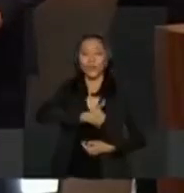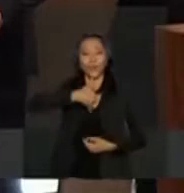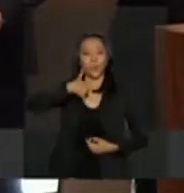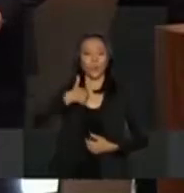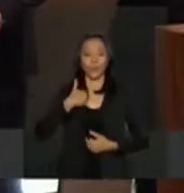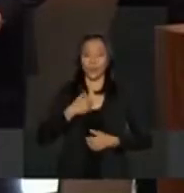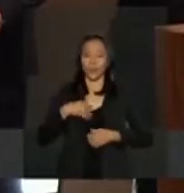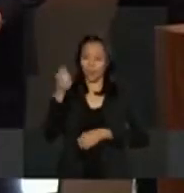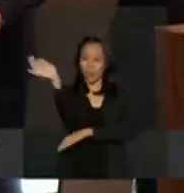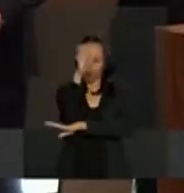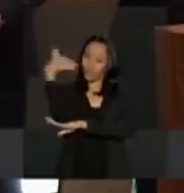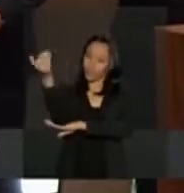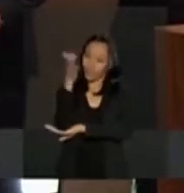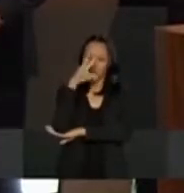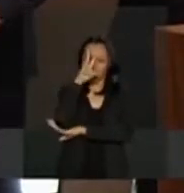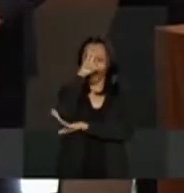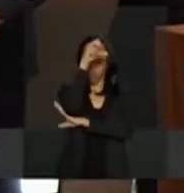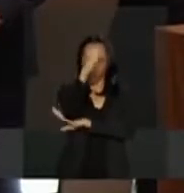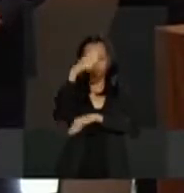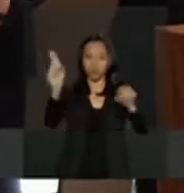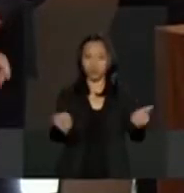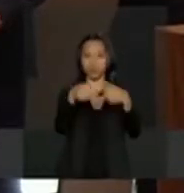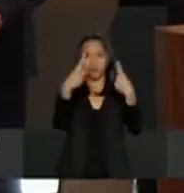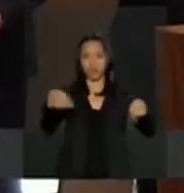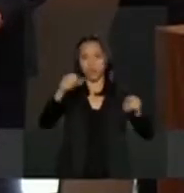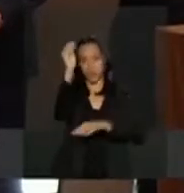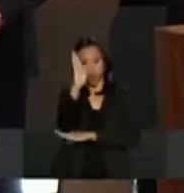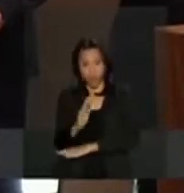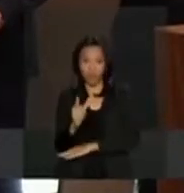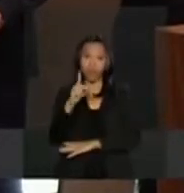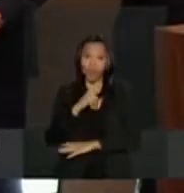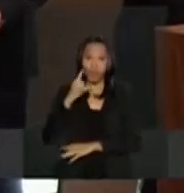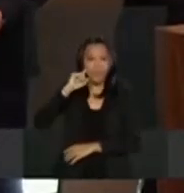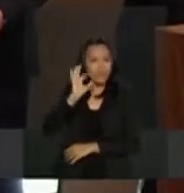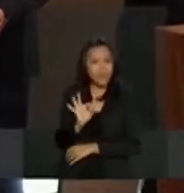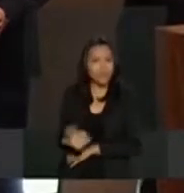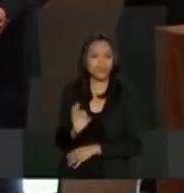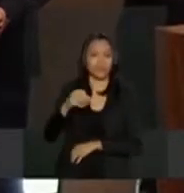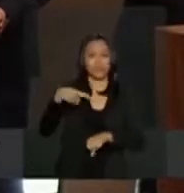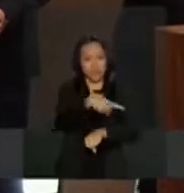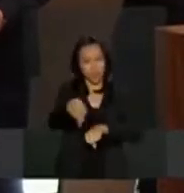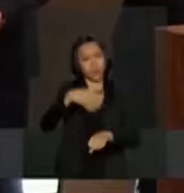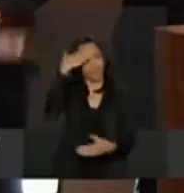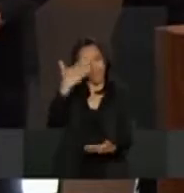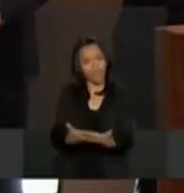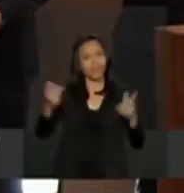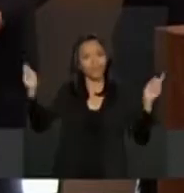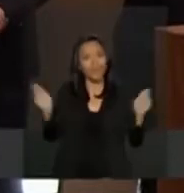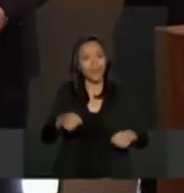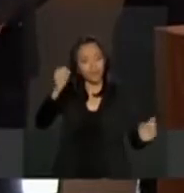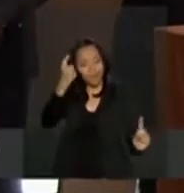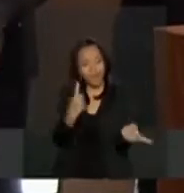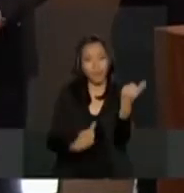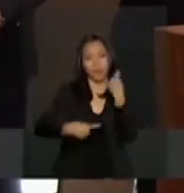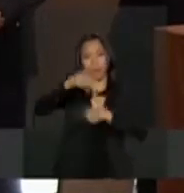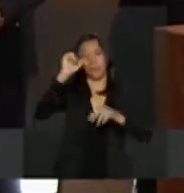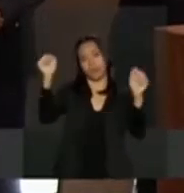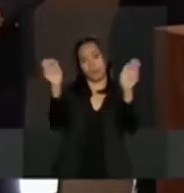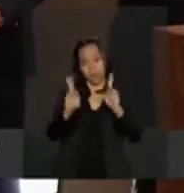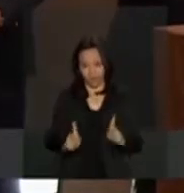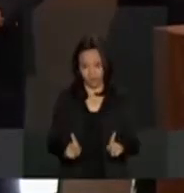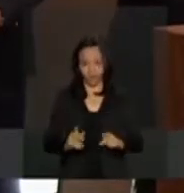pela força do nosso hino. Porque temos a certeza de que este país tem como destino a prosperidade e a